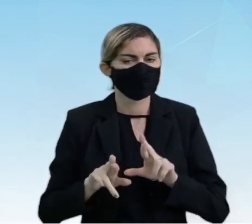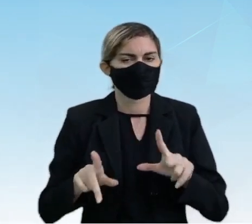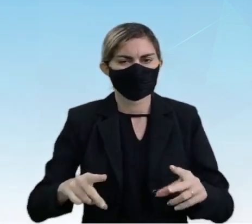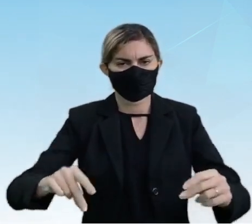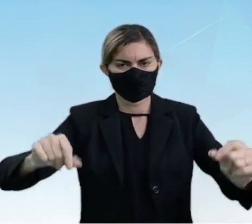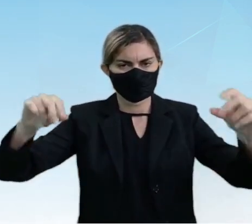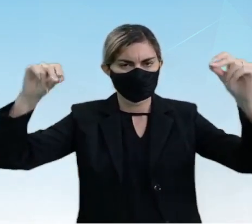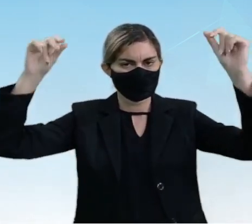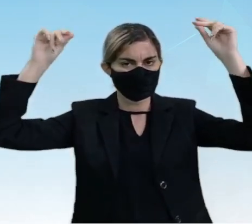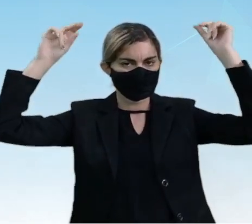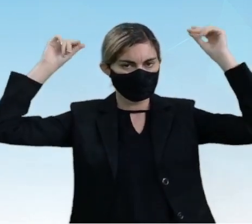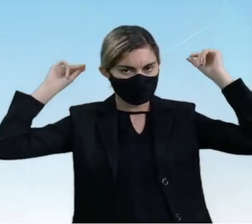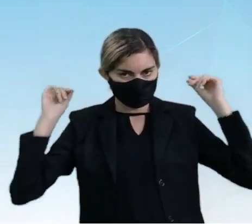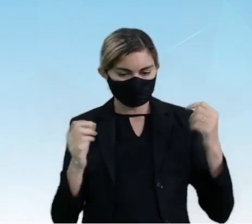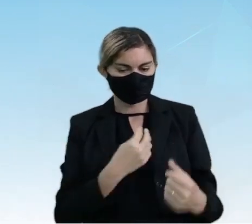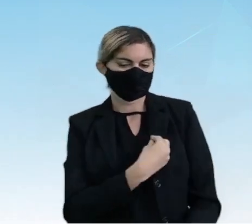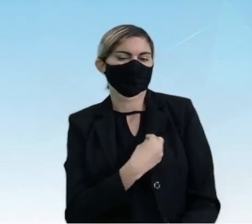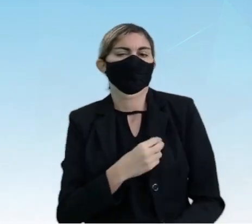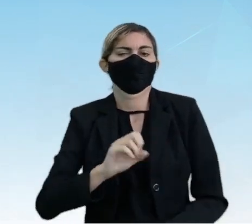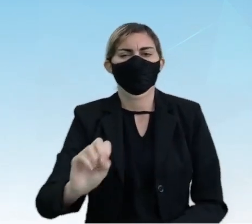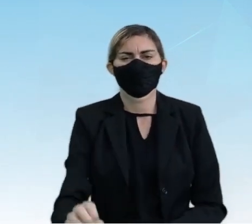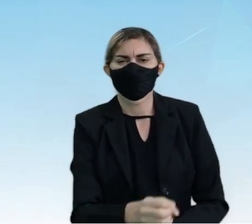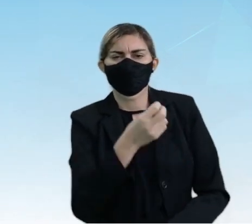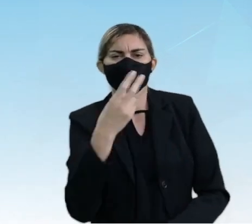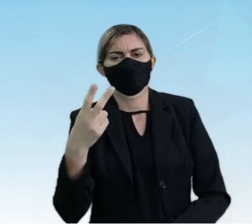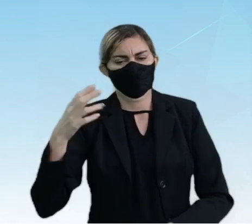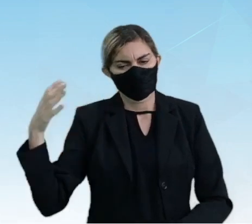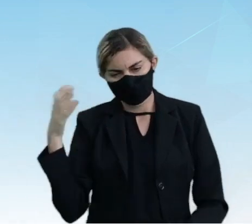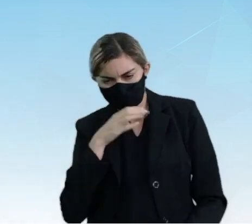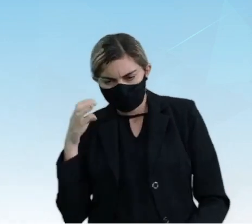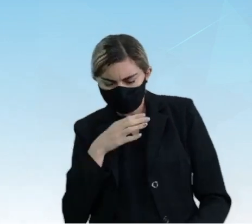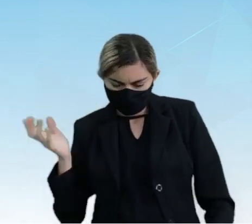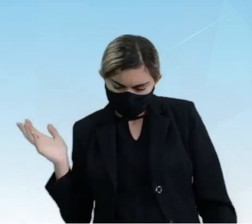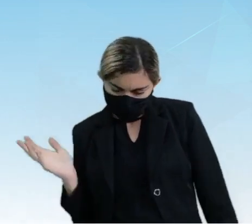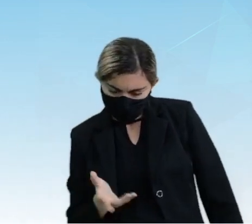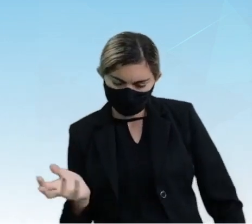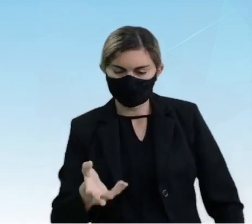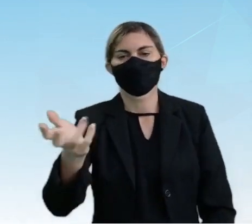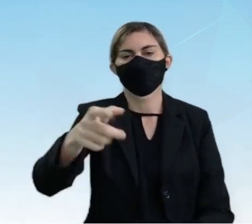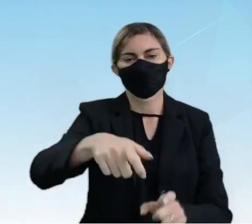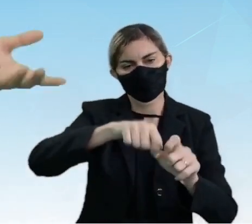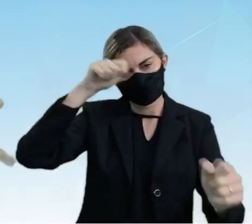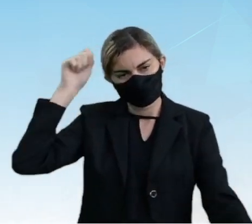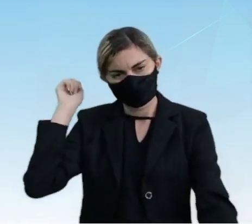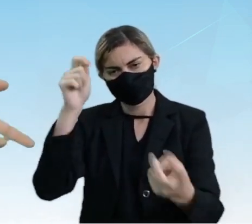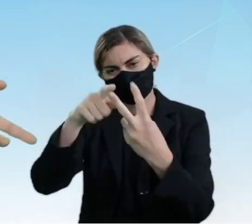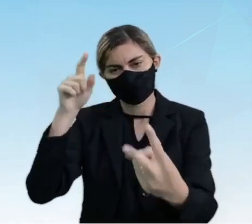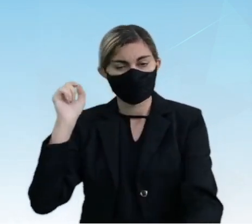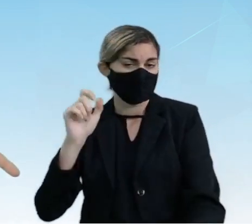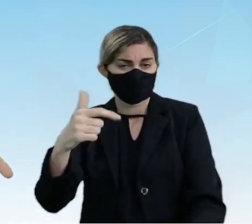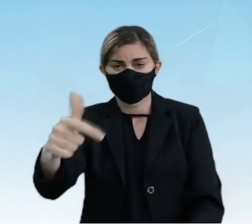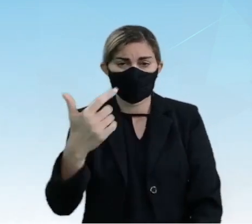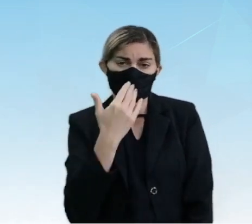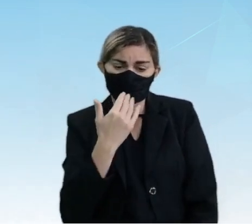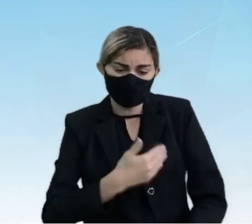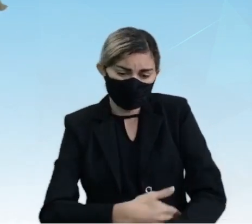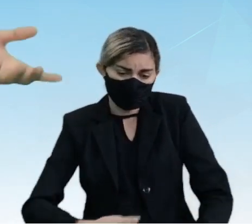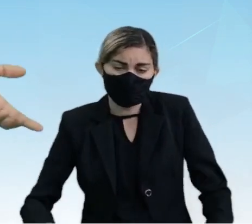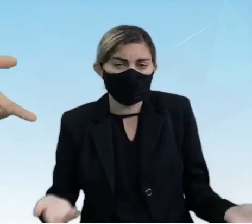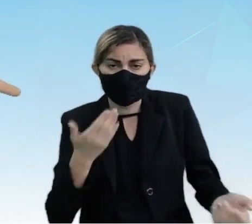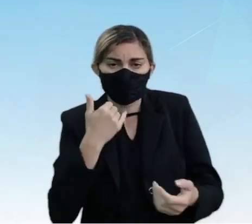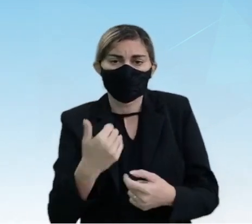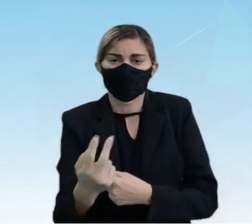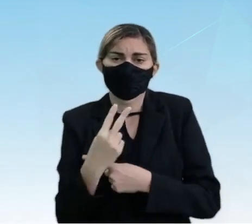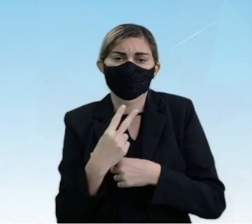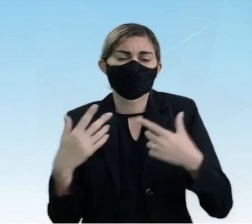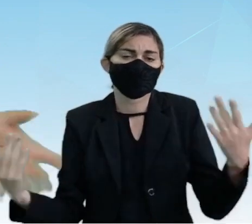antigamente, que era realmente uma questão de sobrevivência. Ou eles eram rápidos para se esconder ou para caçar, ou eles não iam ter o alimento para poder